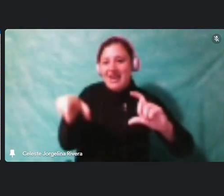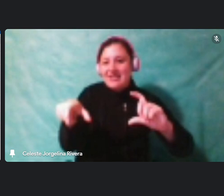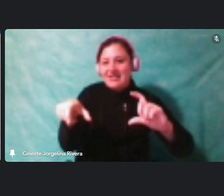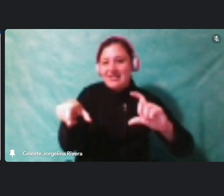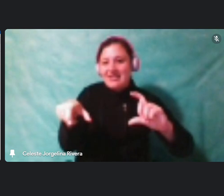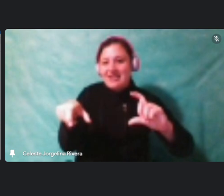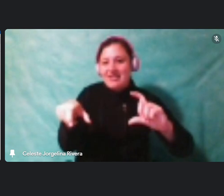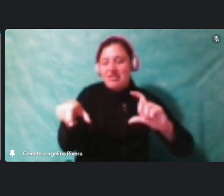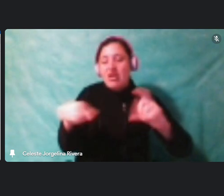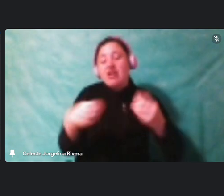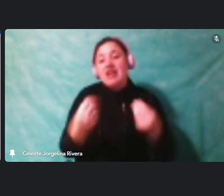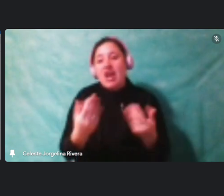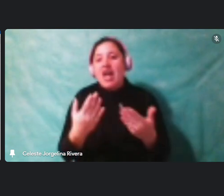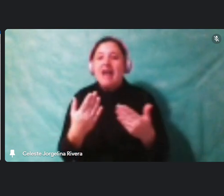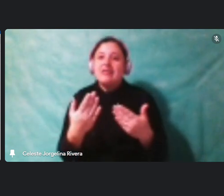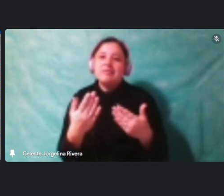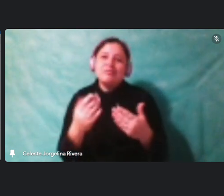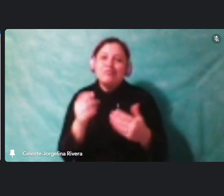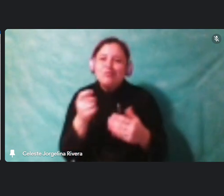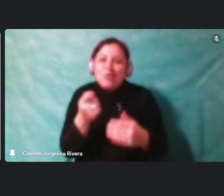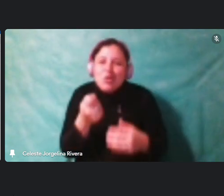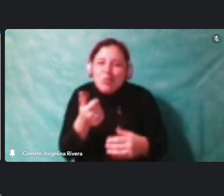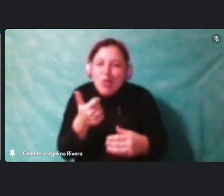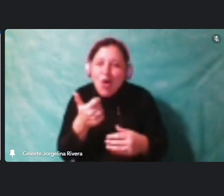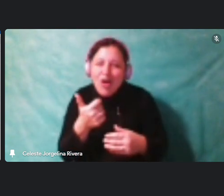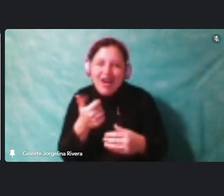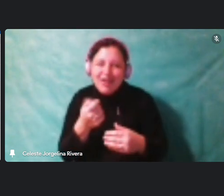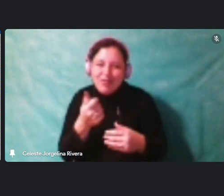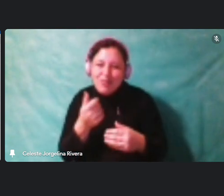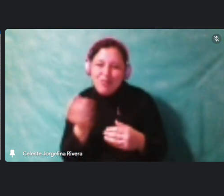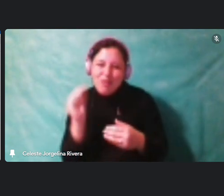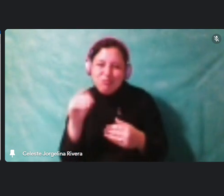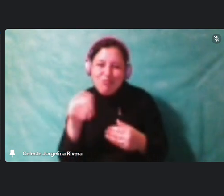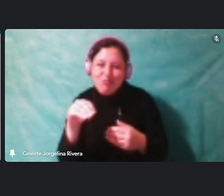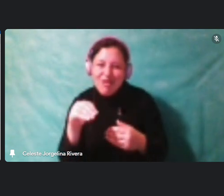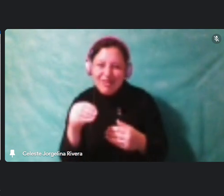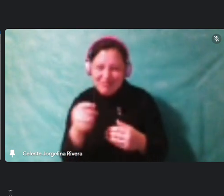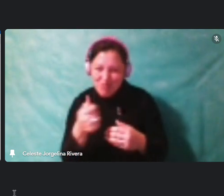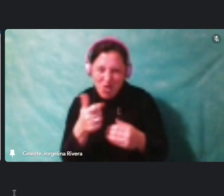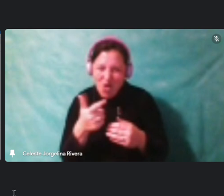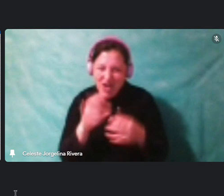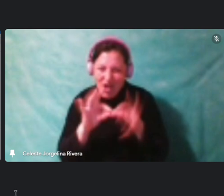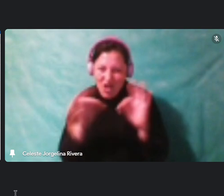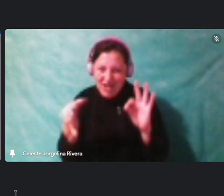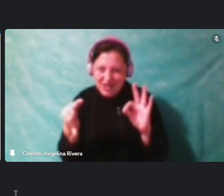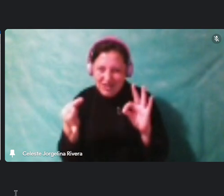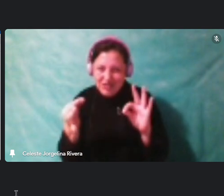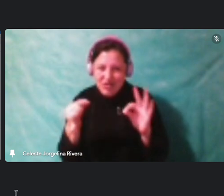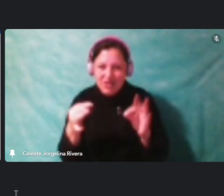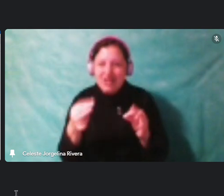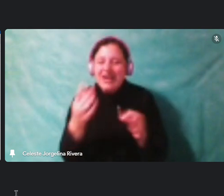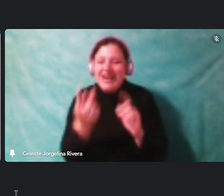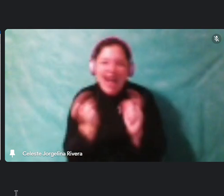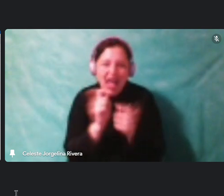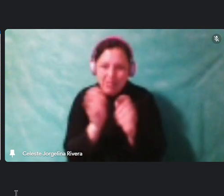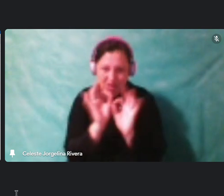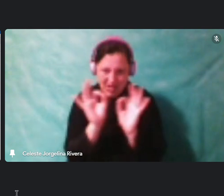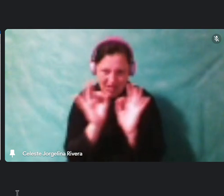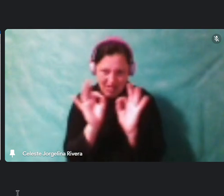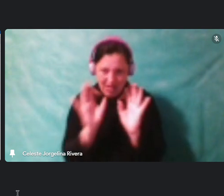esto entonces no cambia el orden. Si yo tengo una preposición con ing,